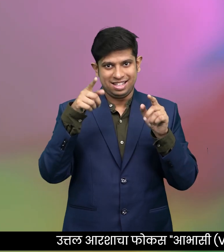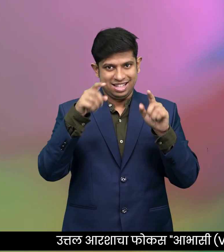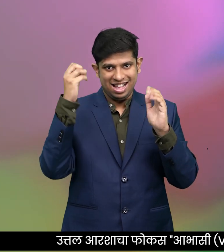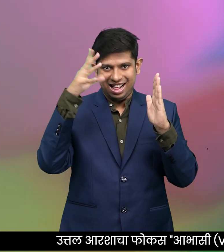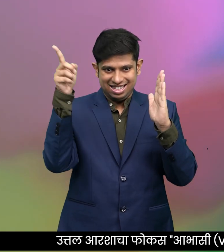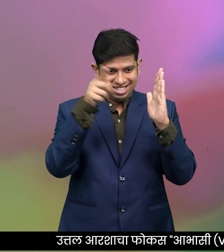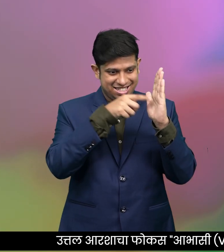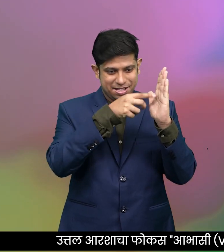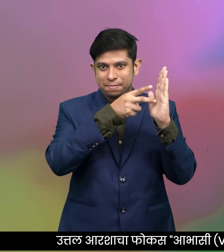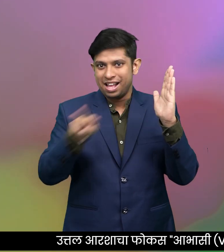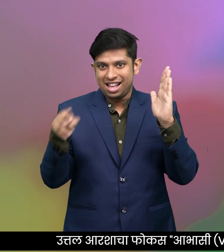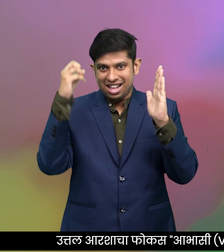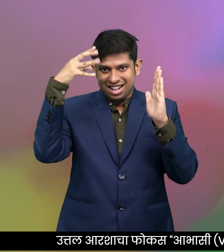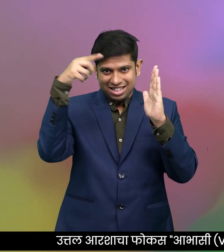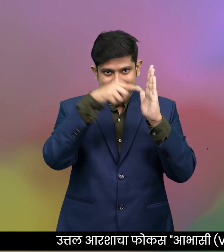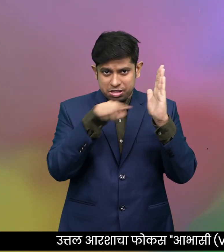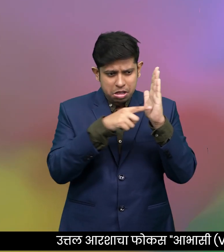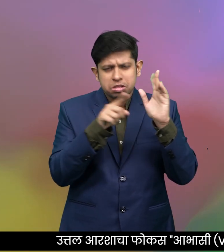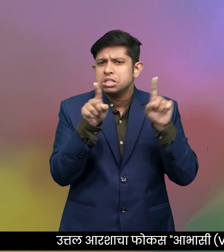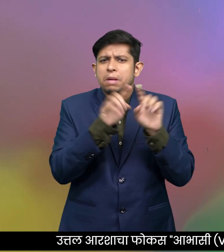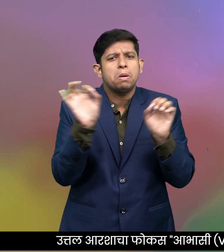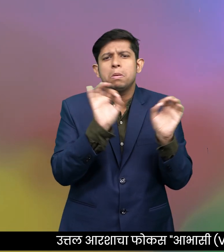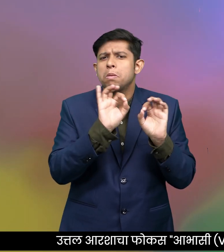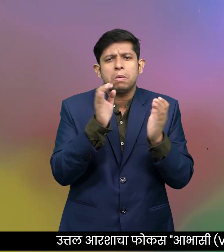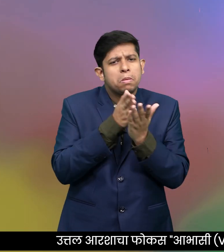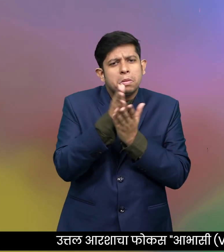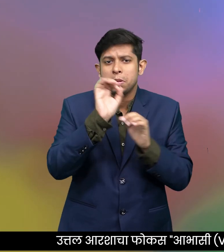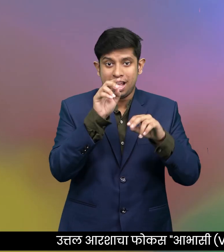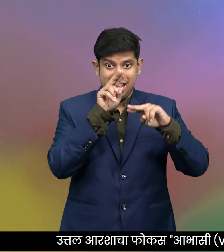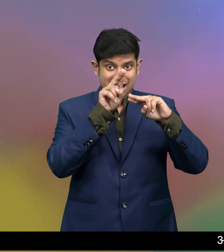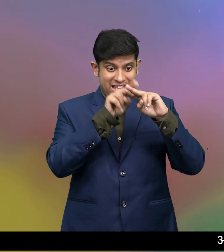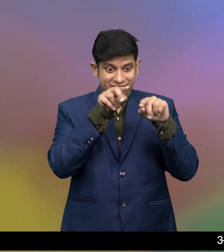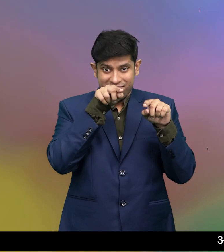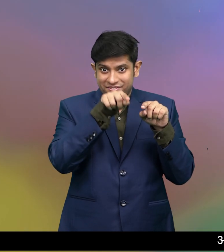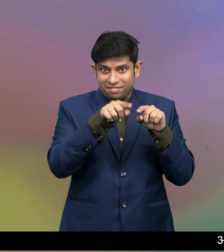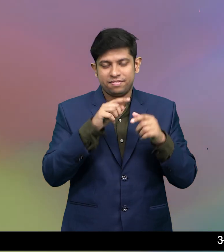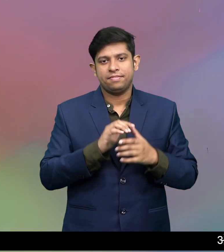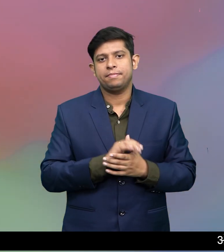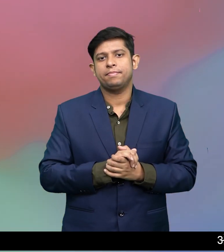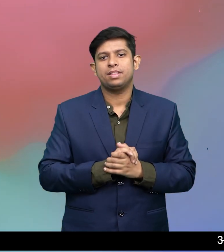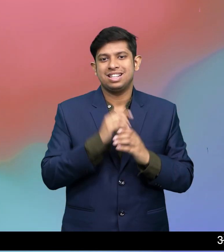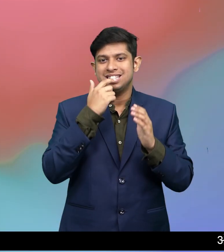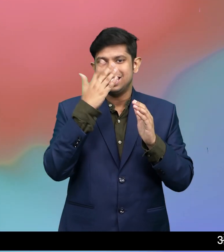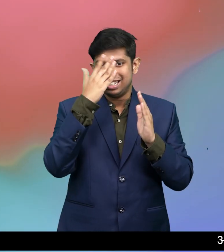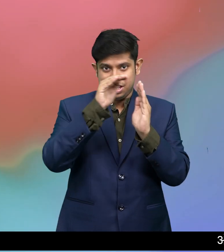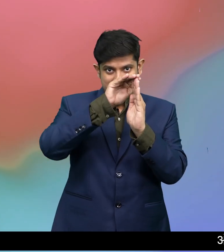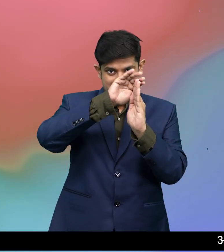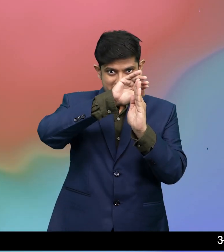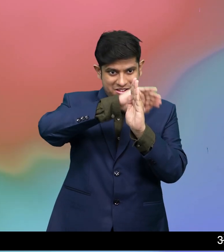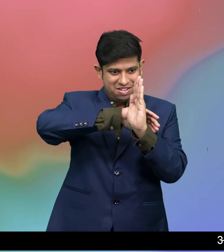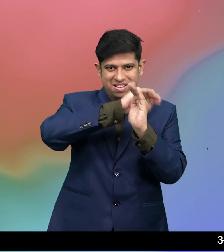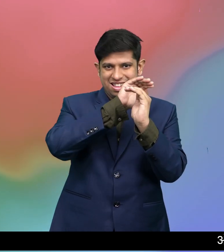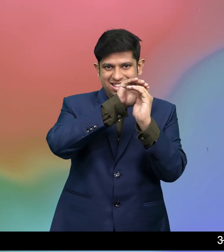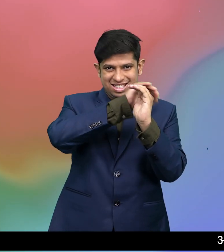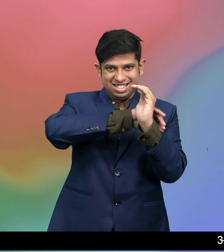उत्तल आरशाचा फोकस आभासी व्हर्च्युअल असतो आणि तो आरशाच्या मागे असतो. अंतर्गोल आरसा